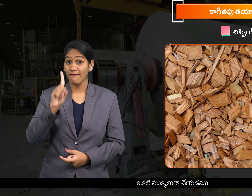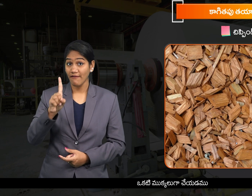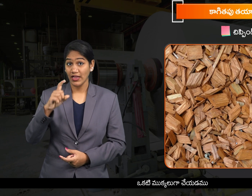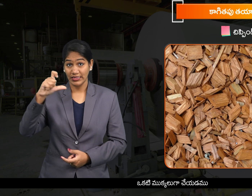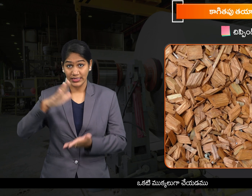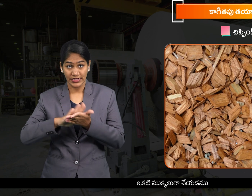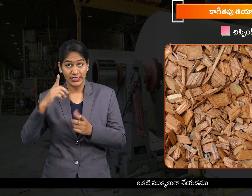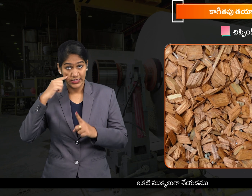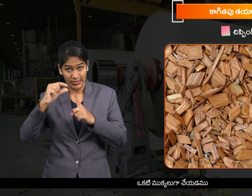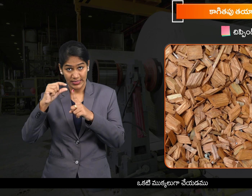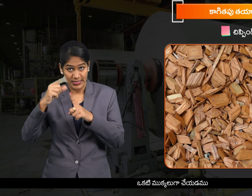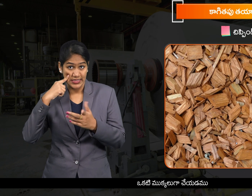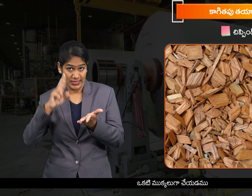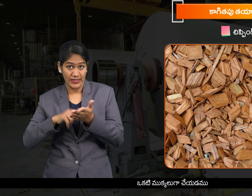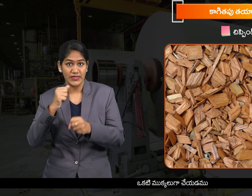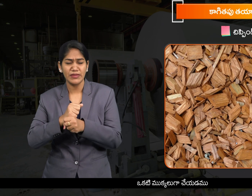1. ముక్కలుగా చేయటం.